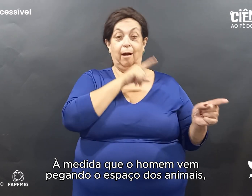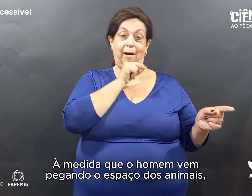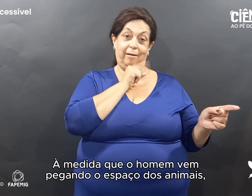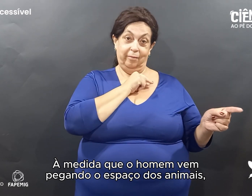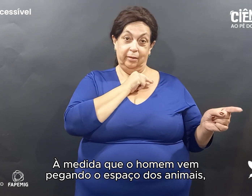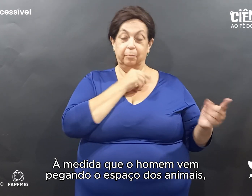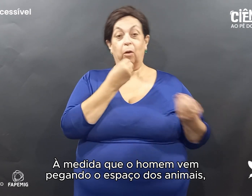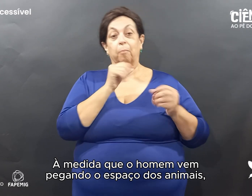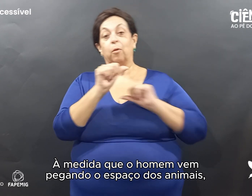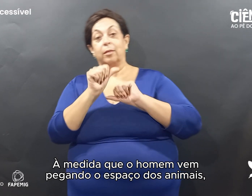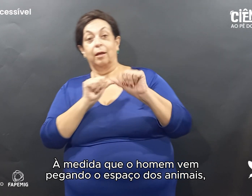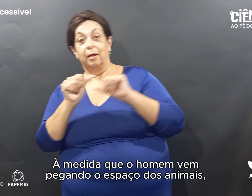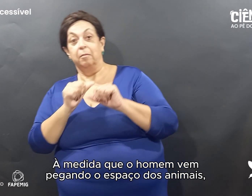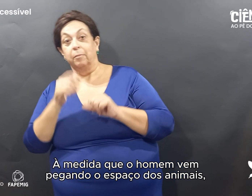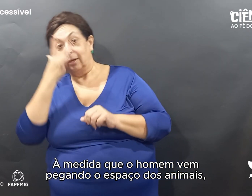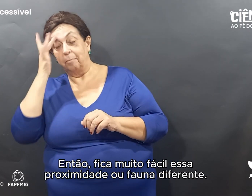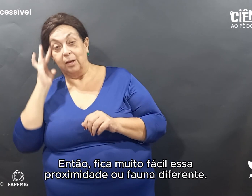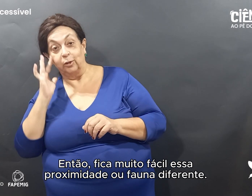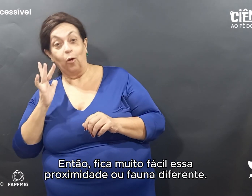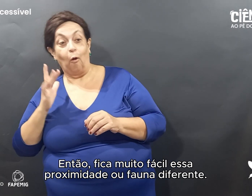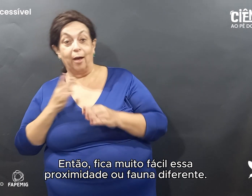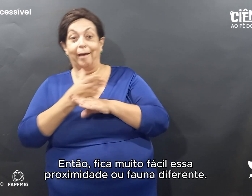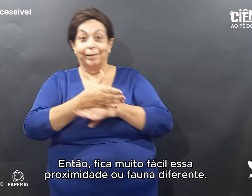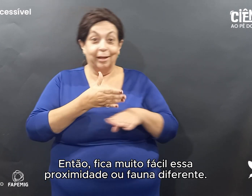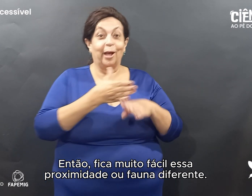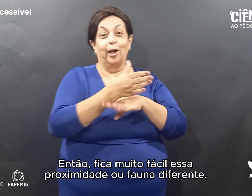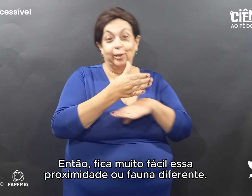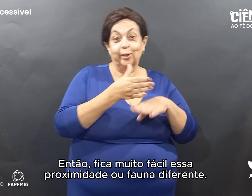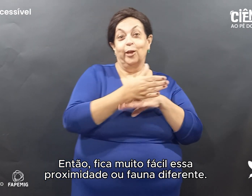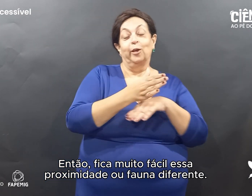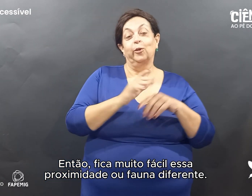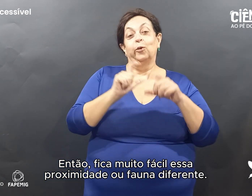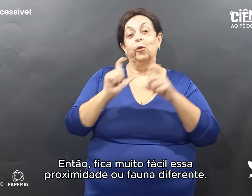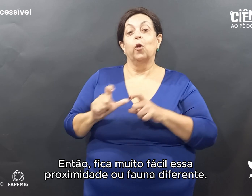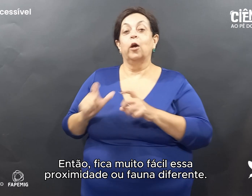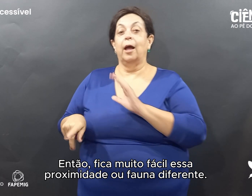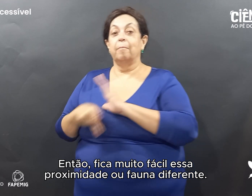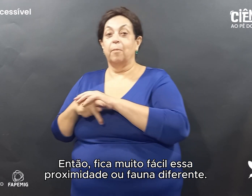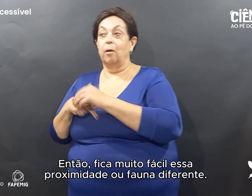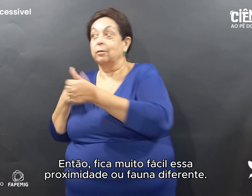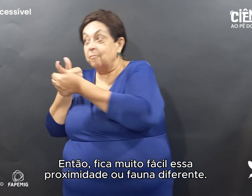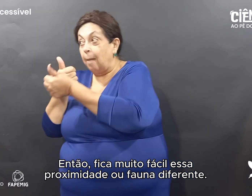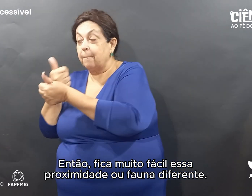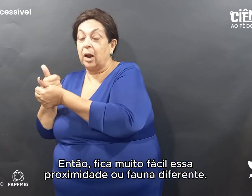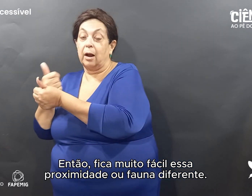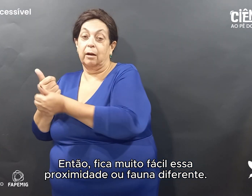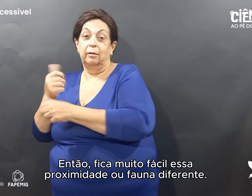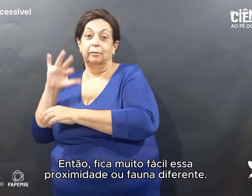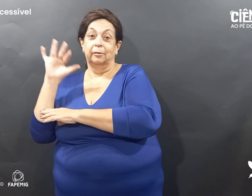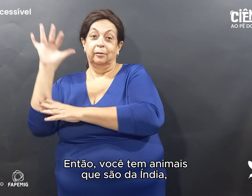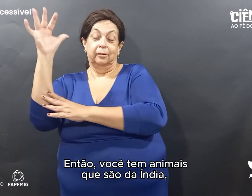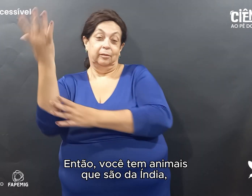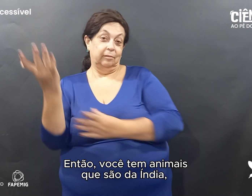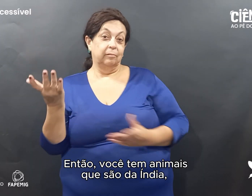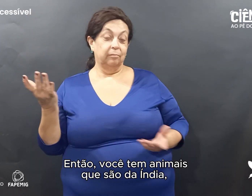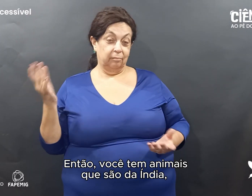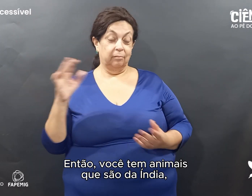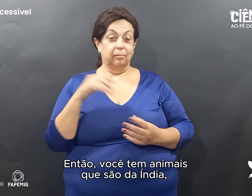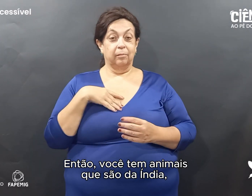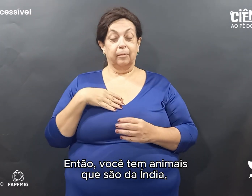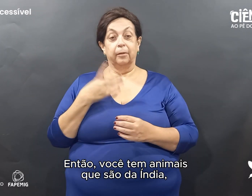homem vem pegando o espaço dos animais, então fica muito fácil essa proximidade ou fauna diferente. Então, você